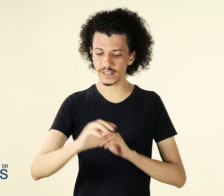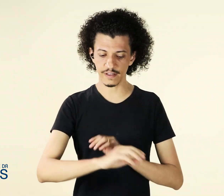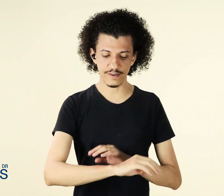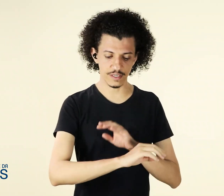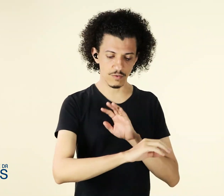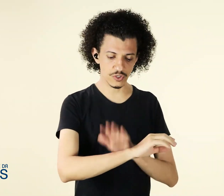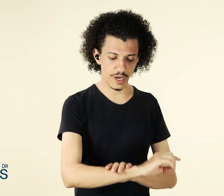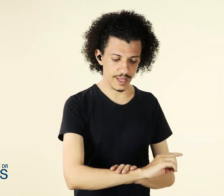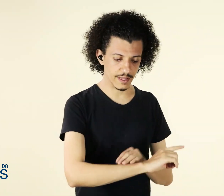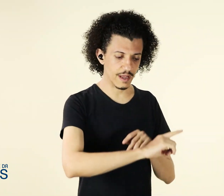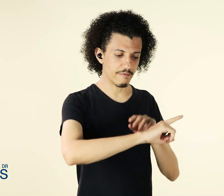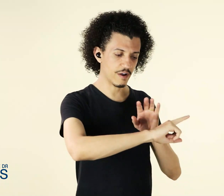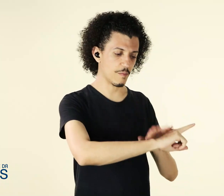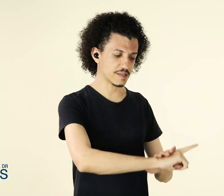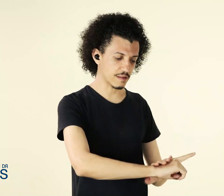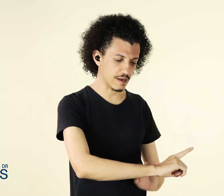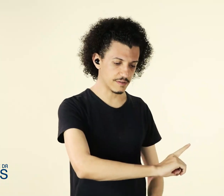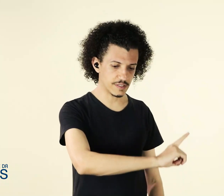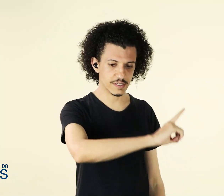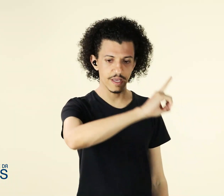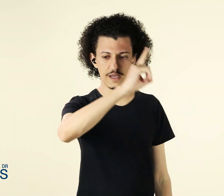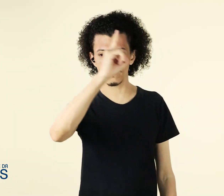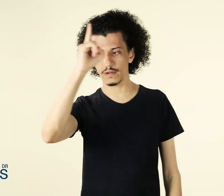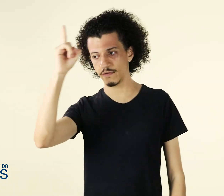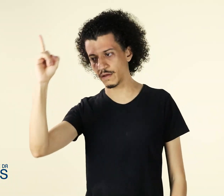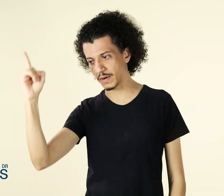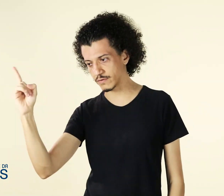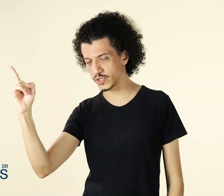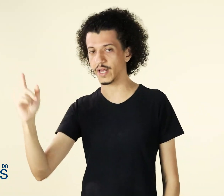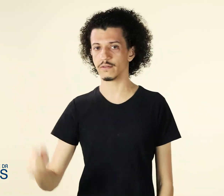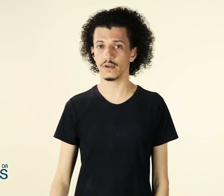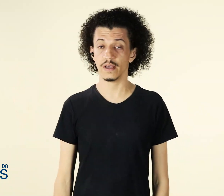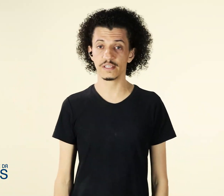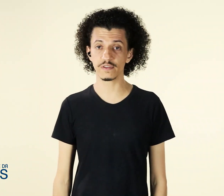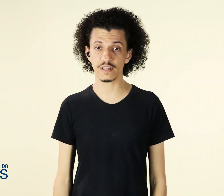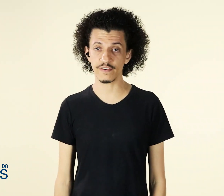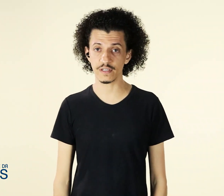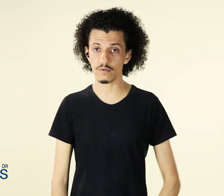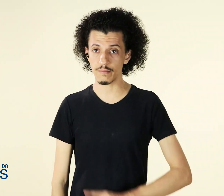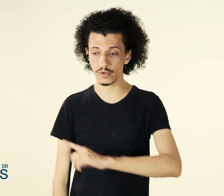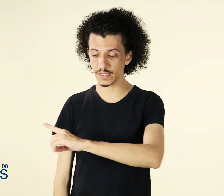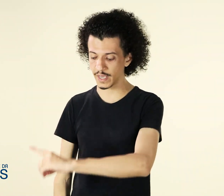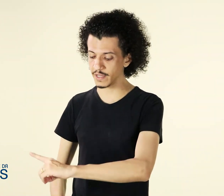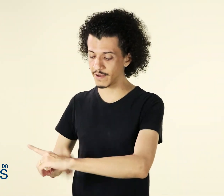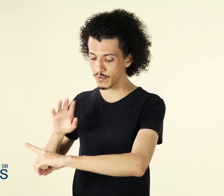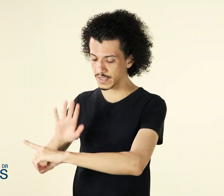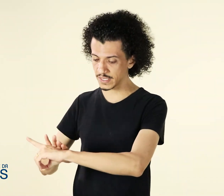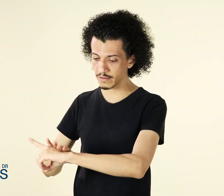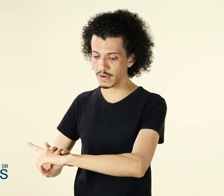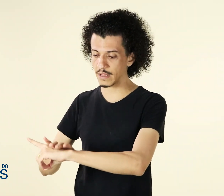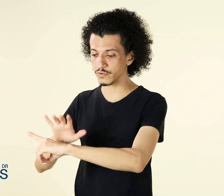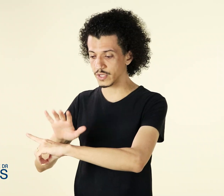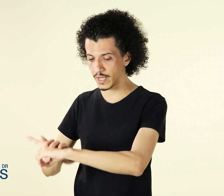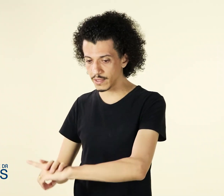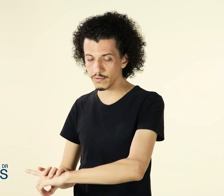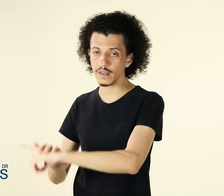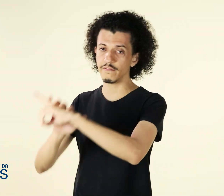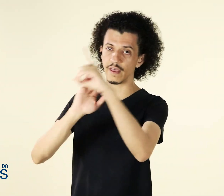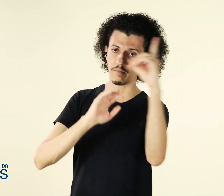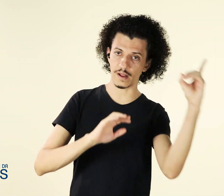está fazendo com a direita, vai começar do lado esquerdo e vem para o lado direito. Se você está fazendo com a mão esquerda, vai começar do lado direito e vem para o lado